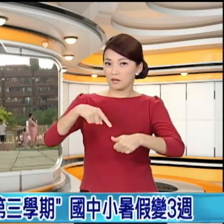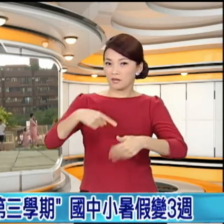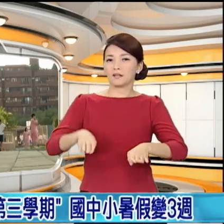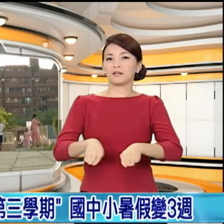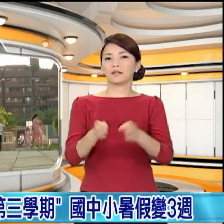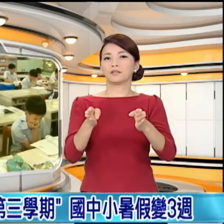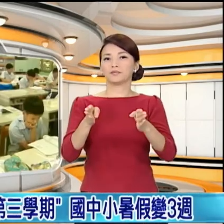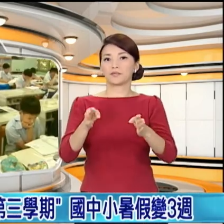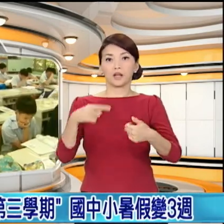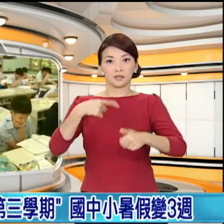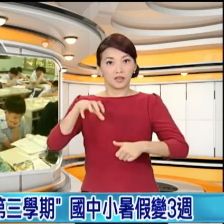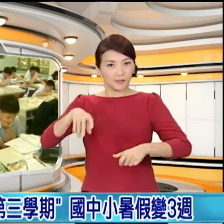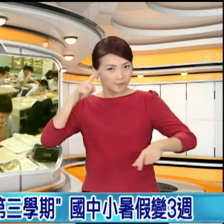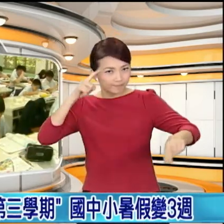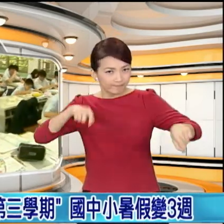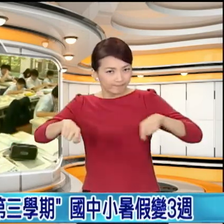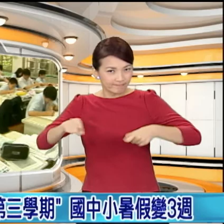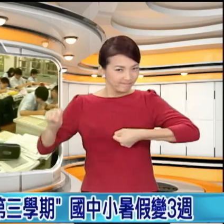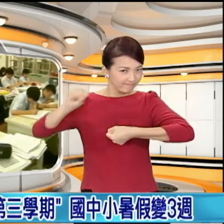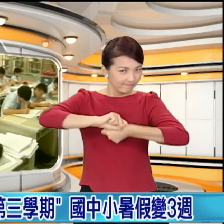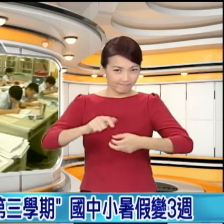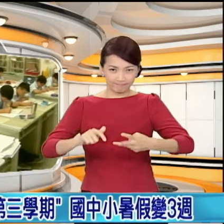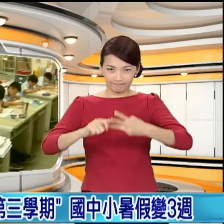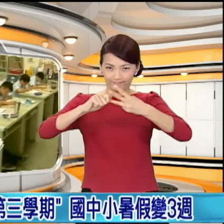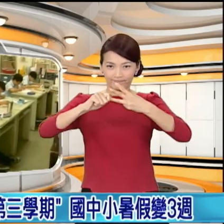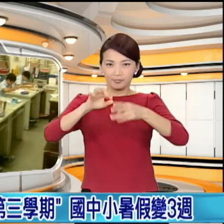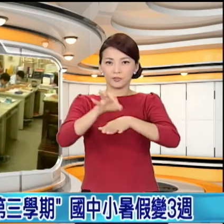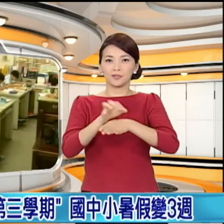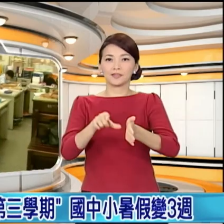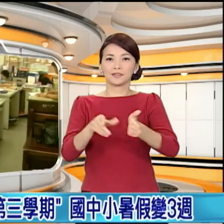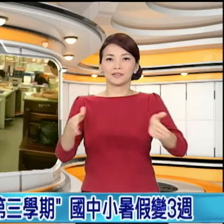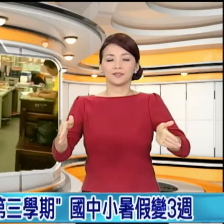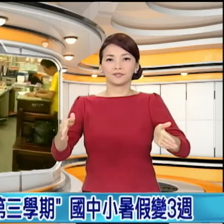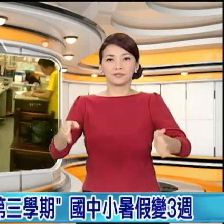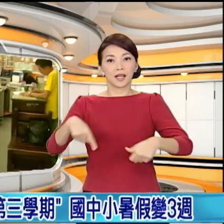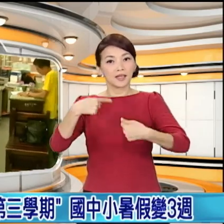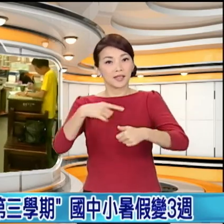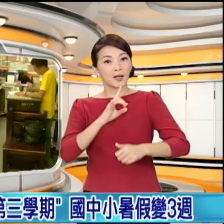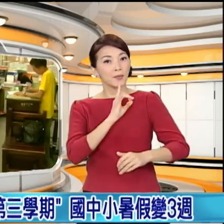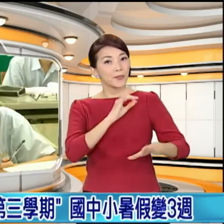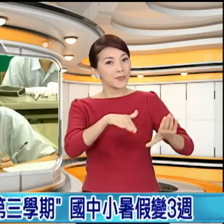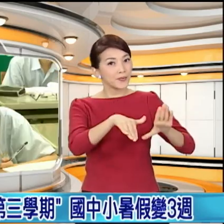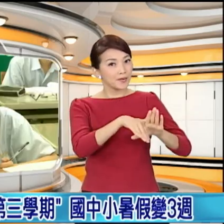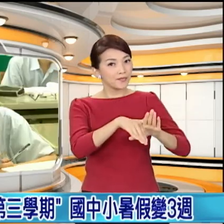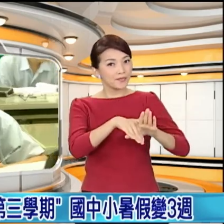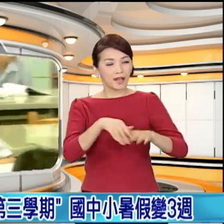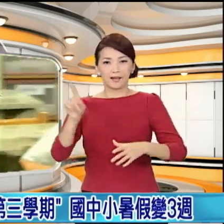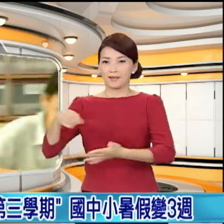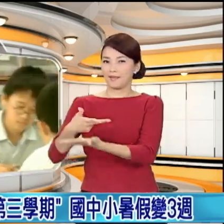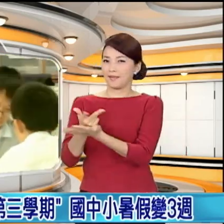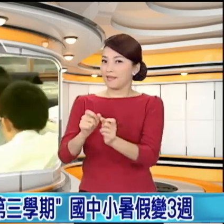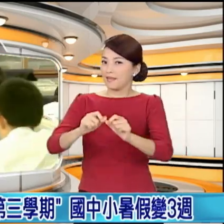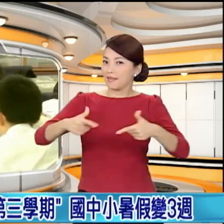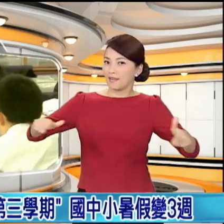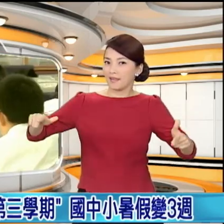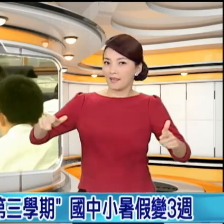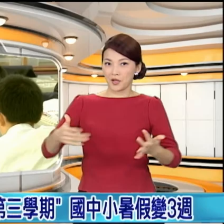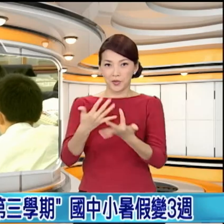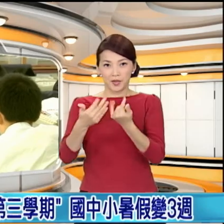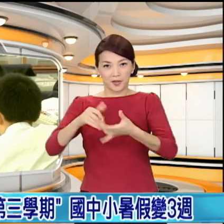研拟推动中小学第三学期将开设多元弹性的课程，来增加学生文